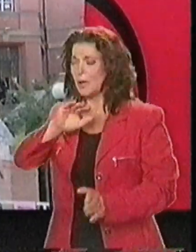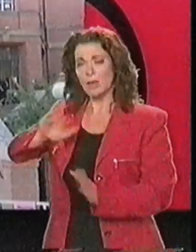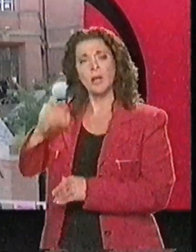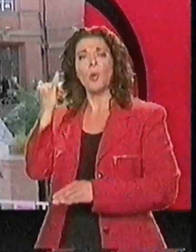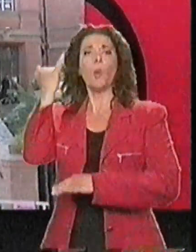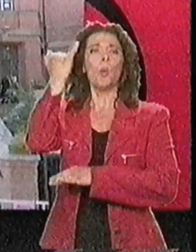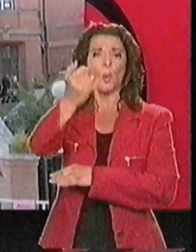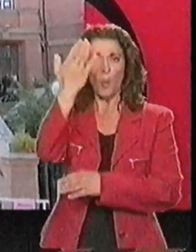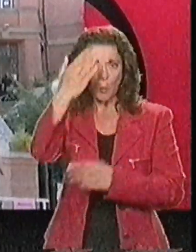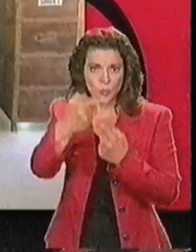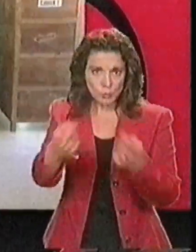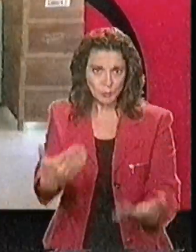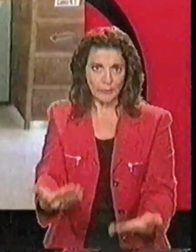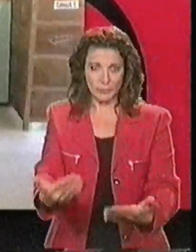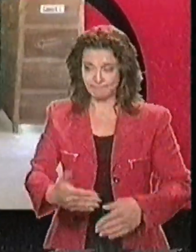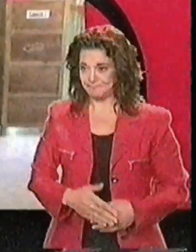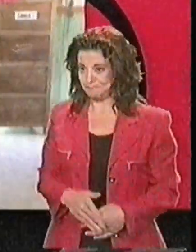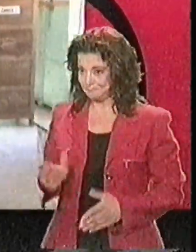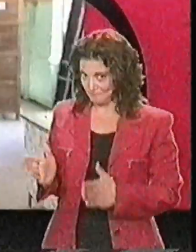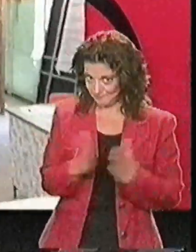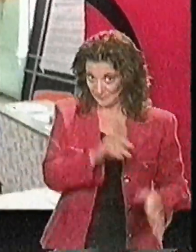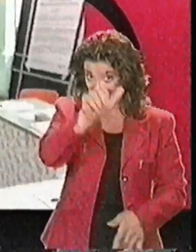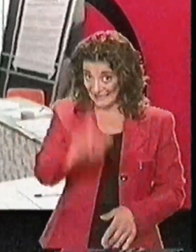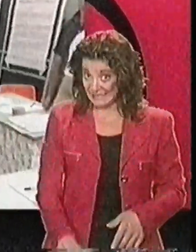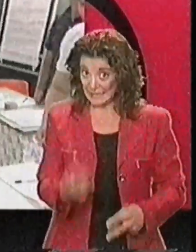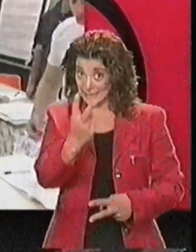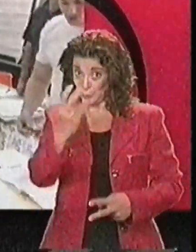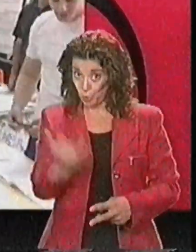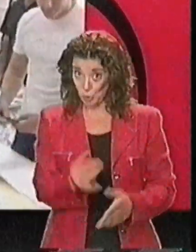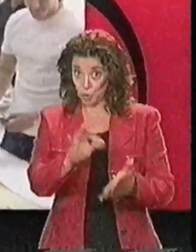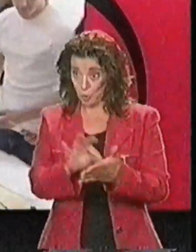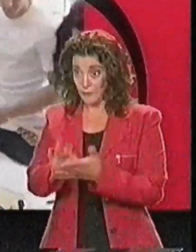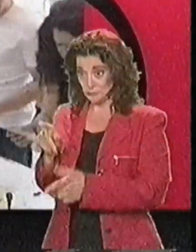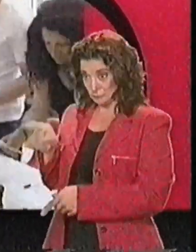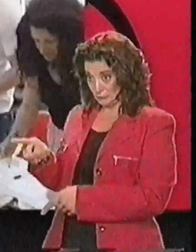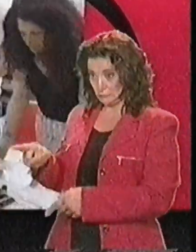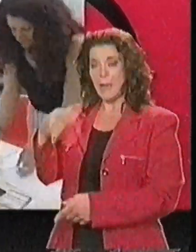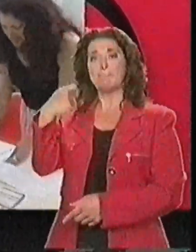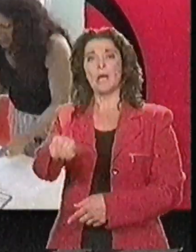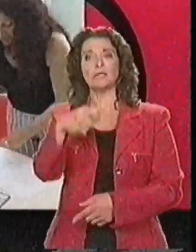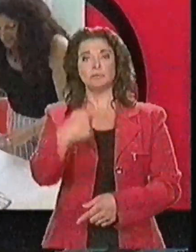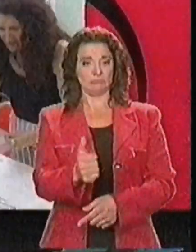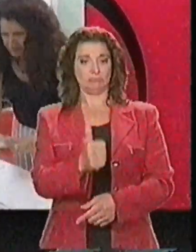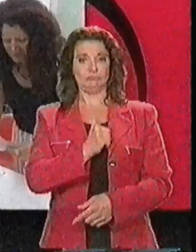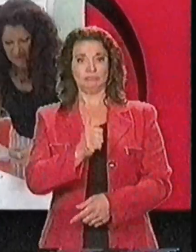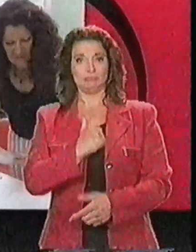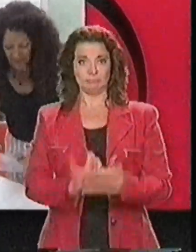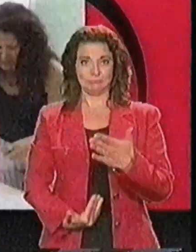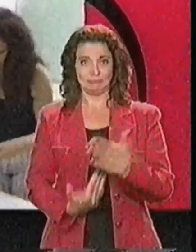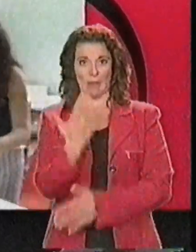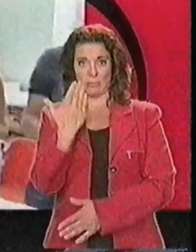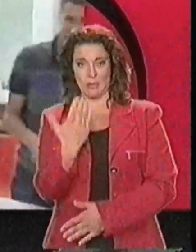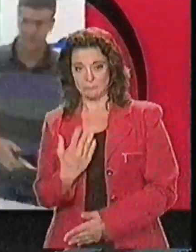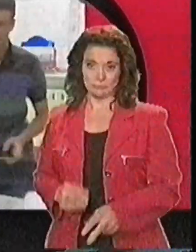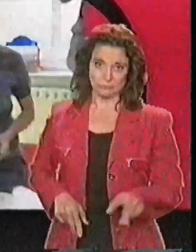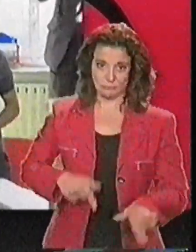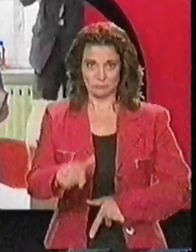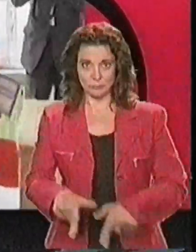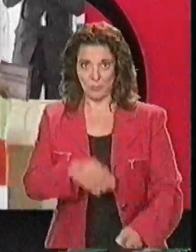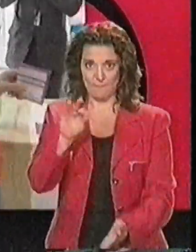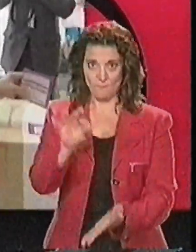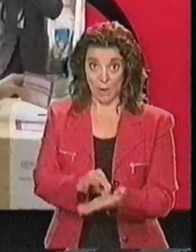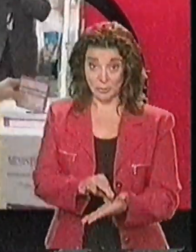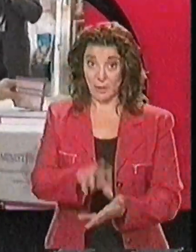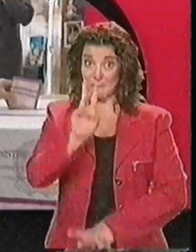En Italie, le scrutin est étalé sur 2 jours. Le président de la République a donné l'exemple en votant parmi les premiers. Mais c'est le Premier